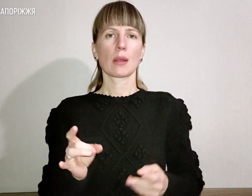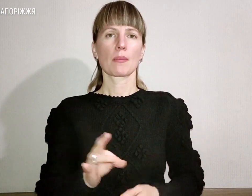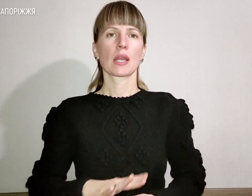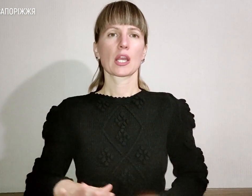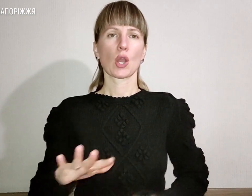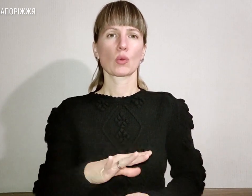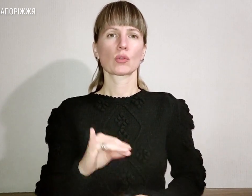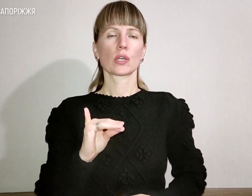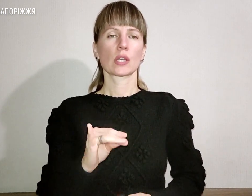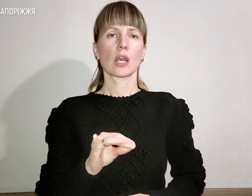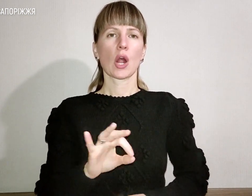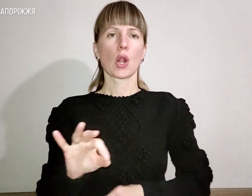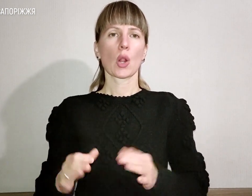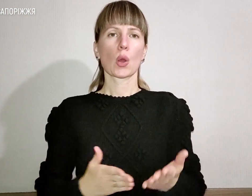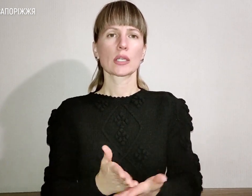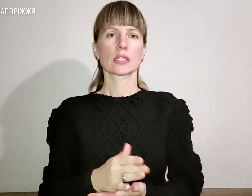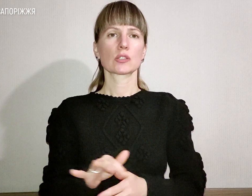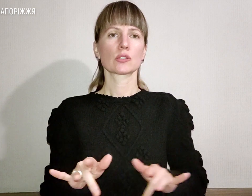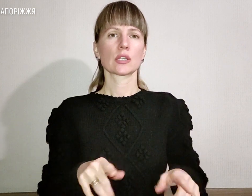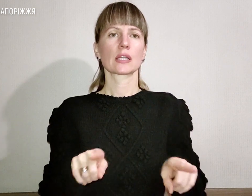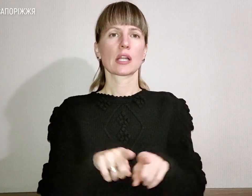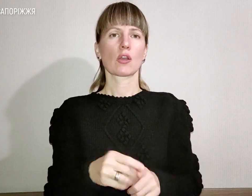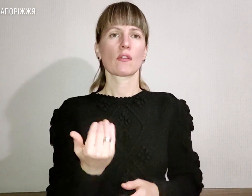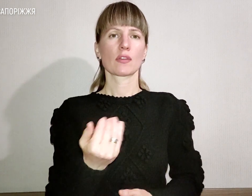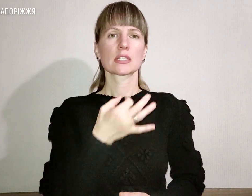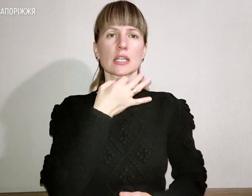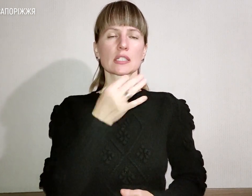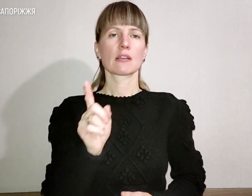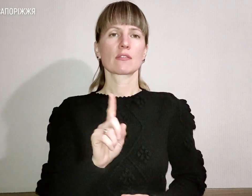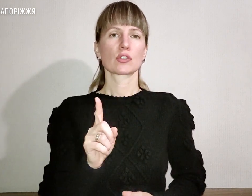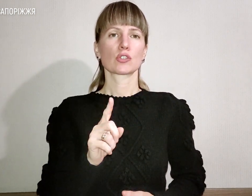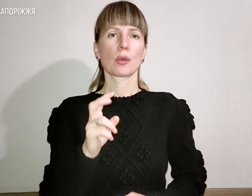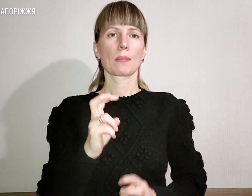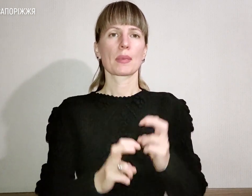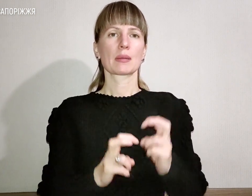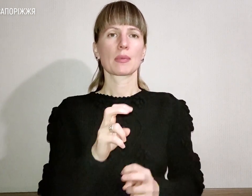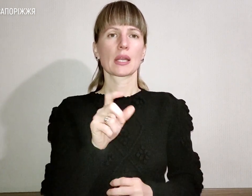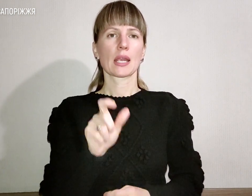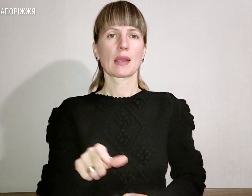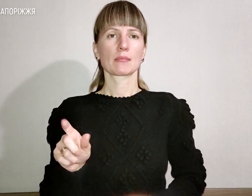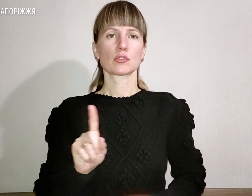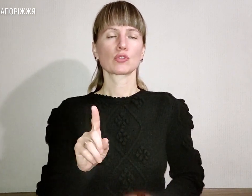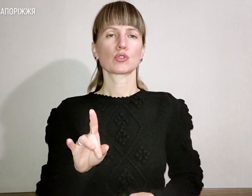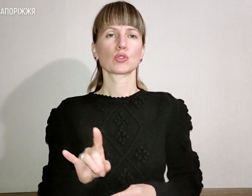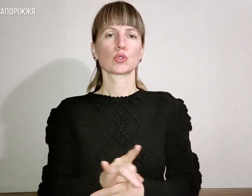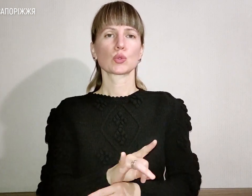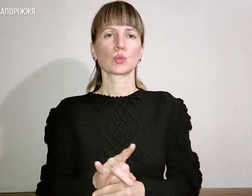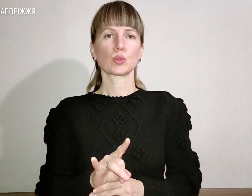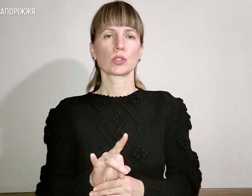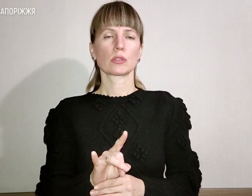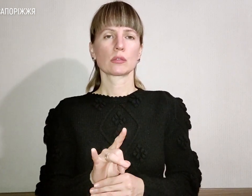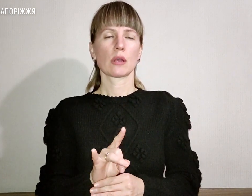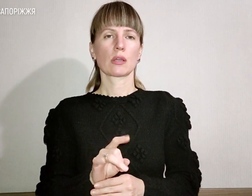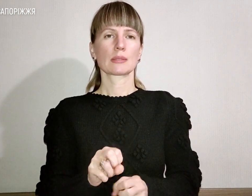та логістику дій. Також він зазначив, що підприємці, що штучно підвищуватимуть ціни, будуть